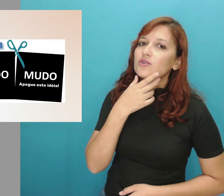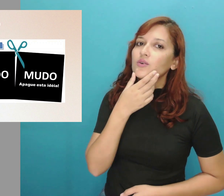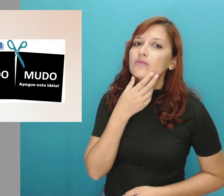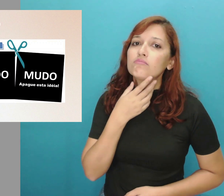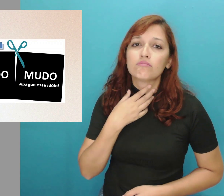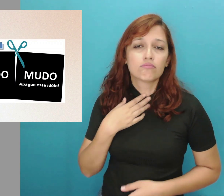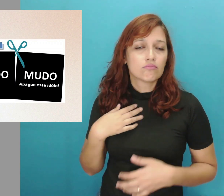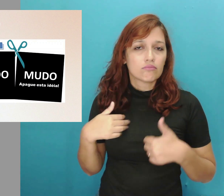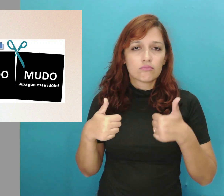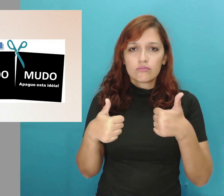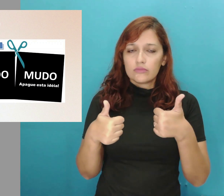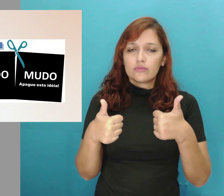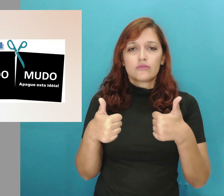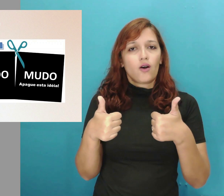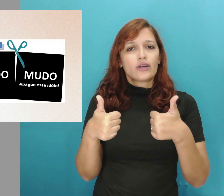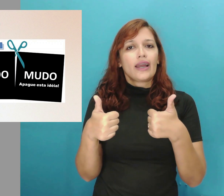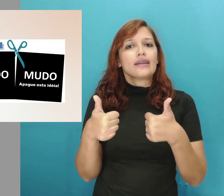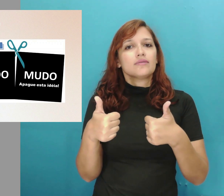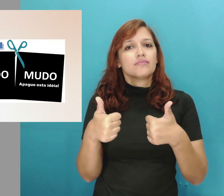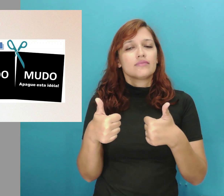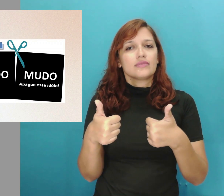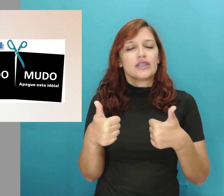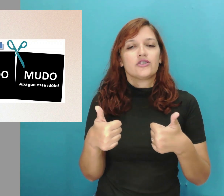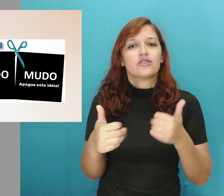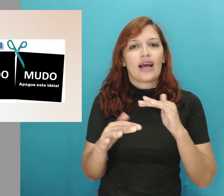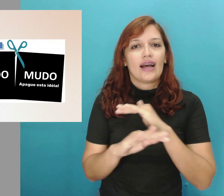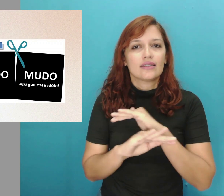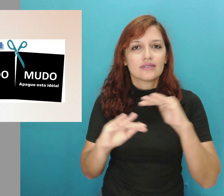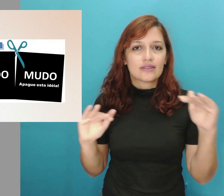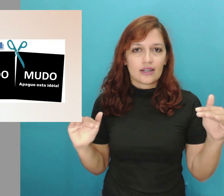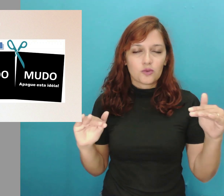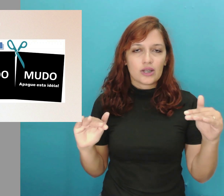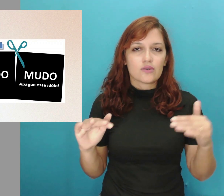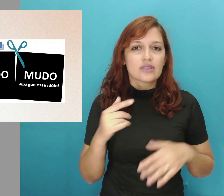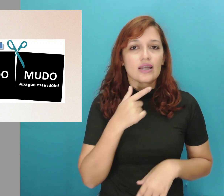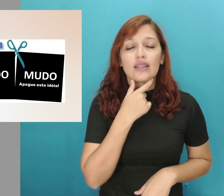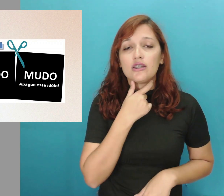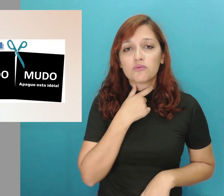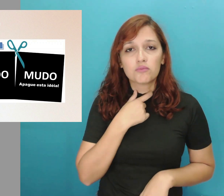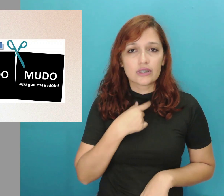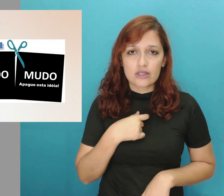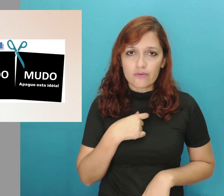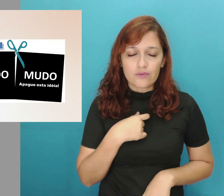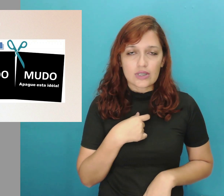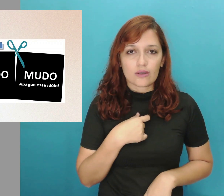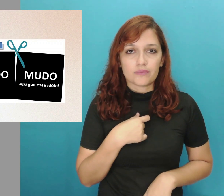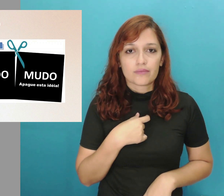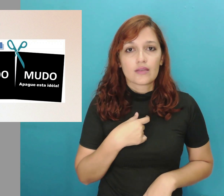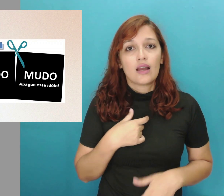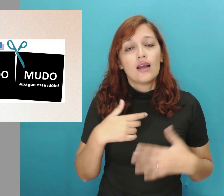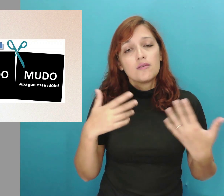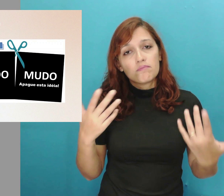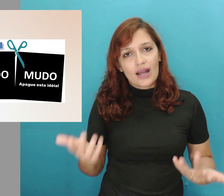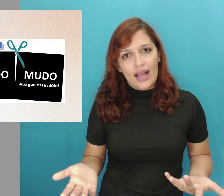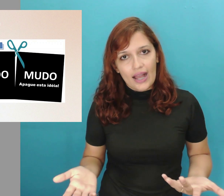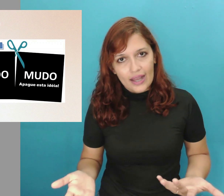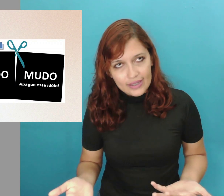fonador, ok, está tranquilo, sem nenhuma disfunção.